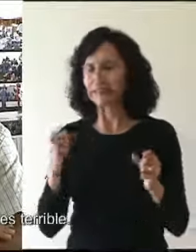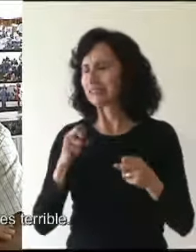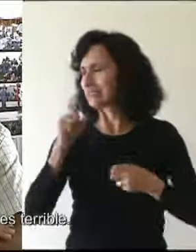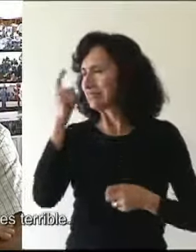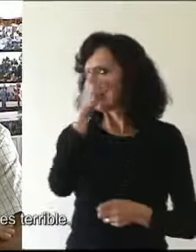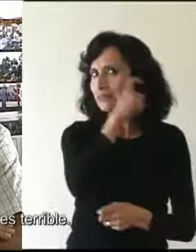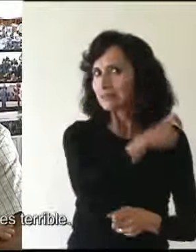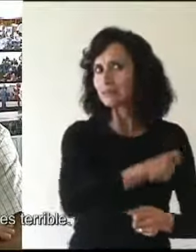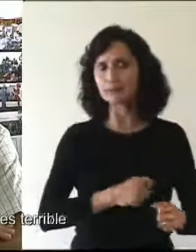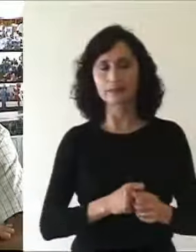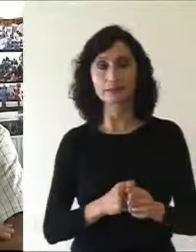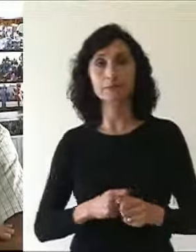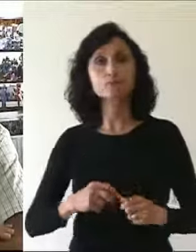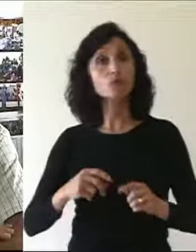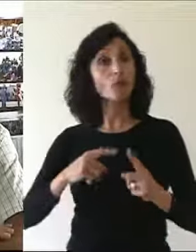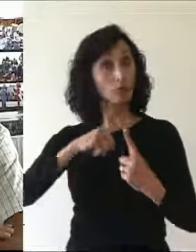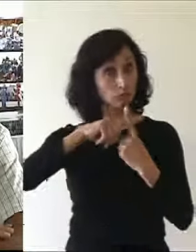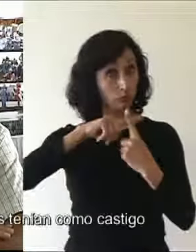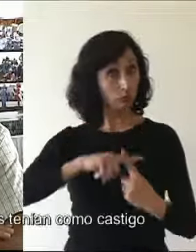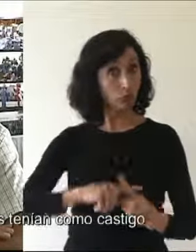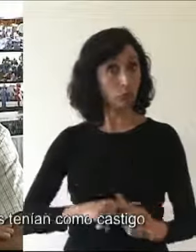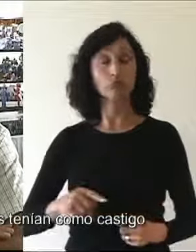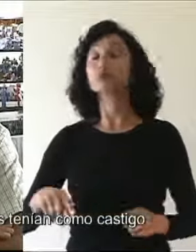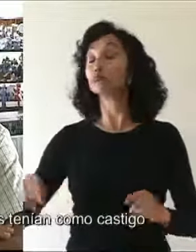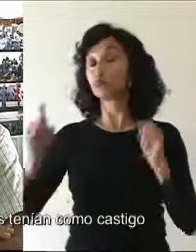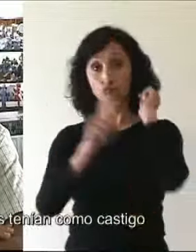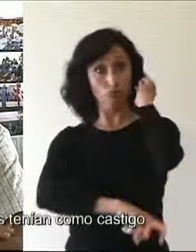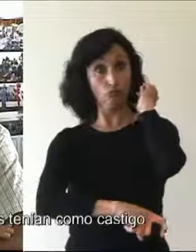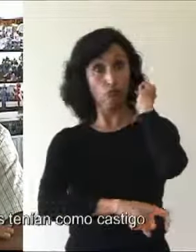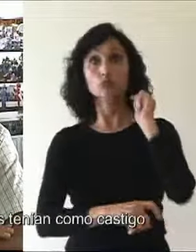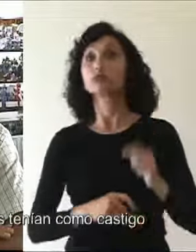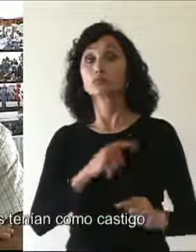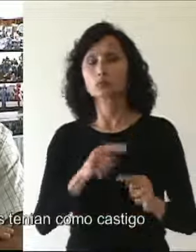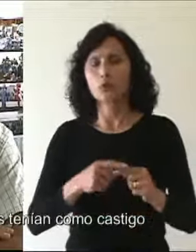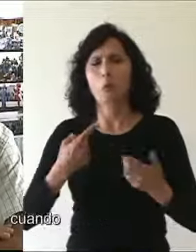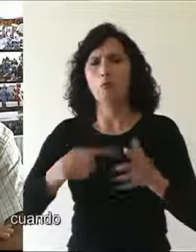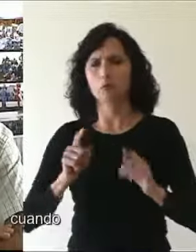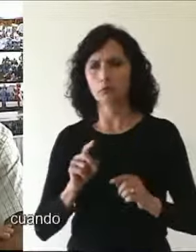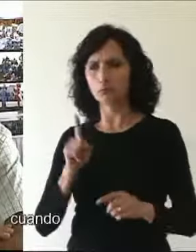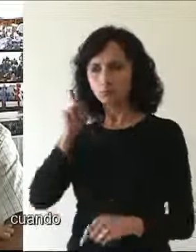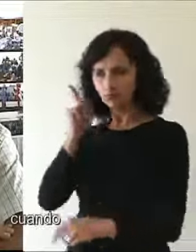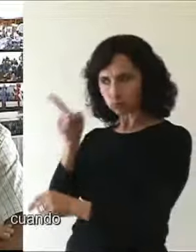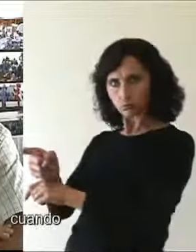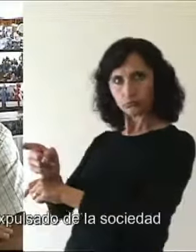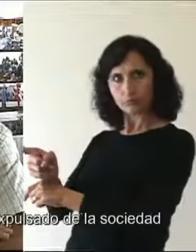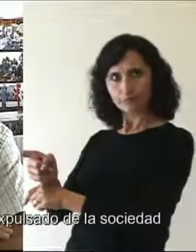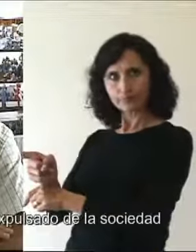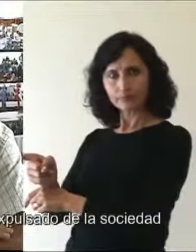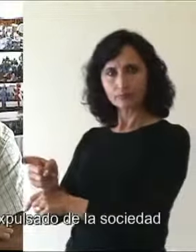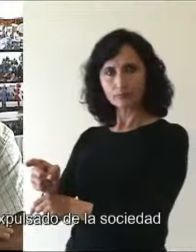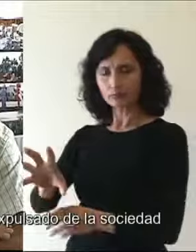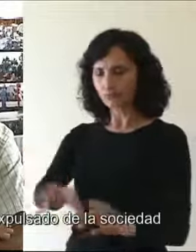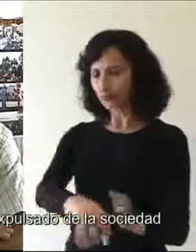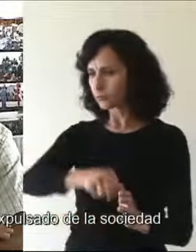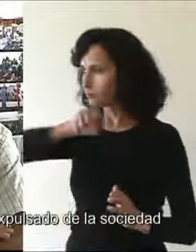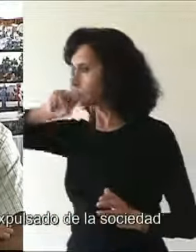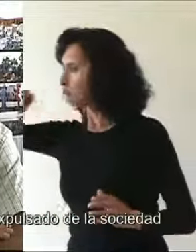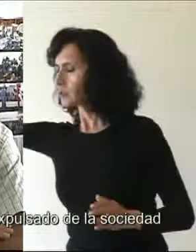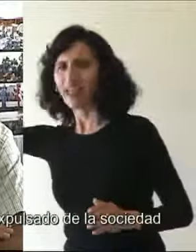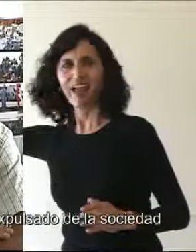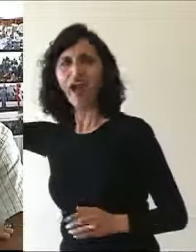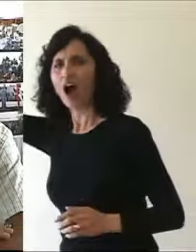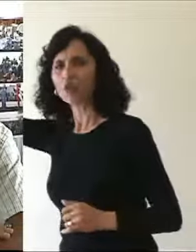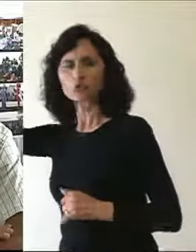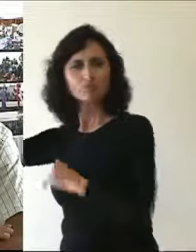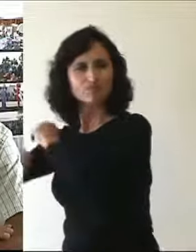la lengua que nos rodea, es terrible. Los griegos tenían como castigo, cuando alguien era expulsado de la